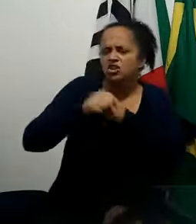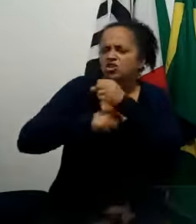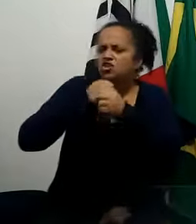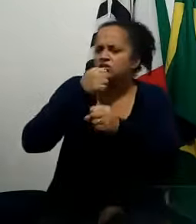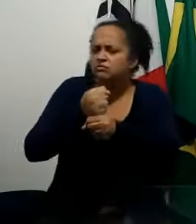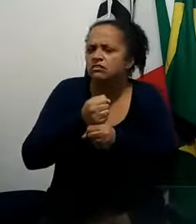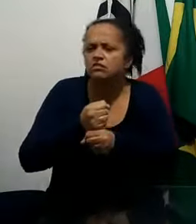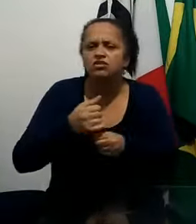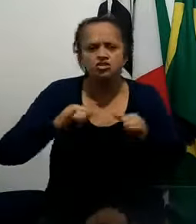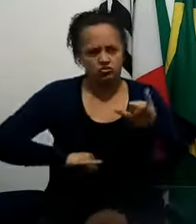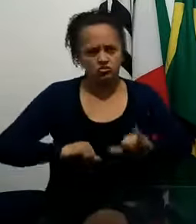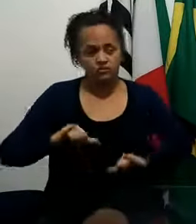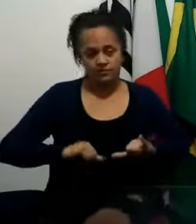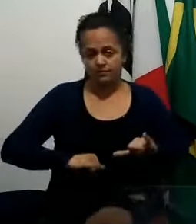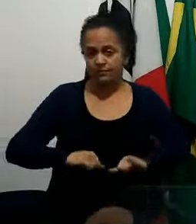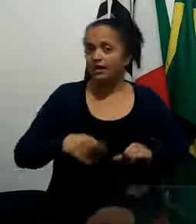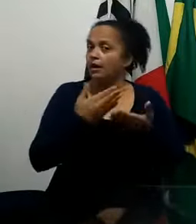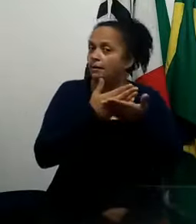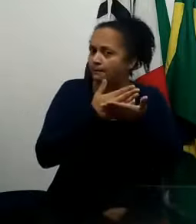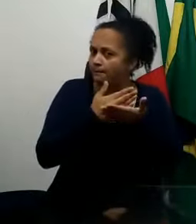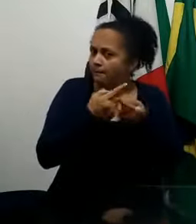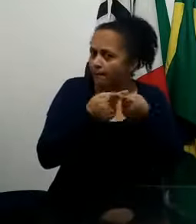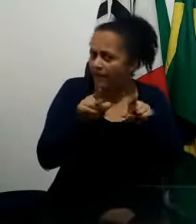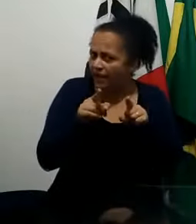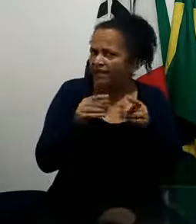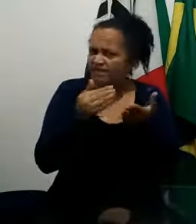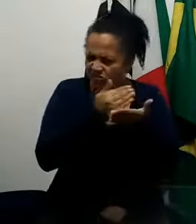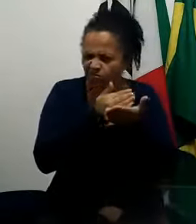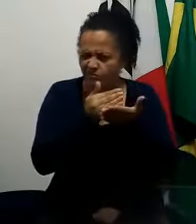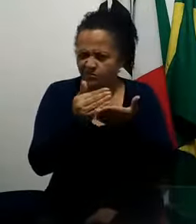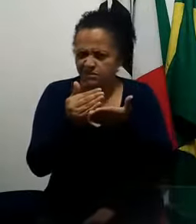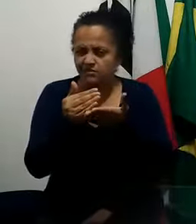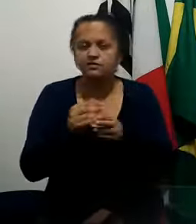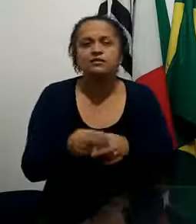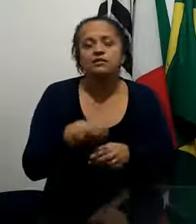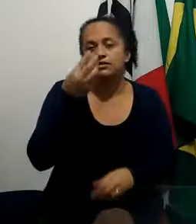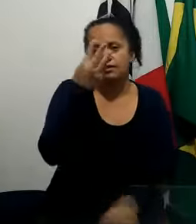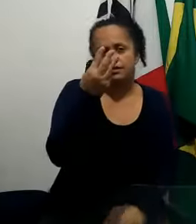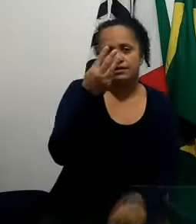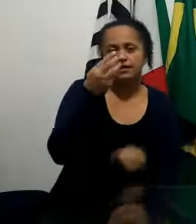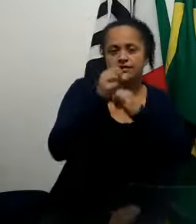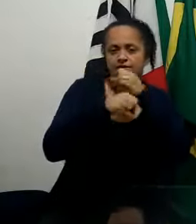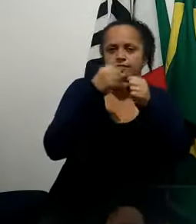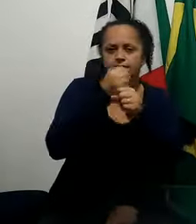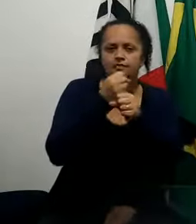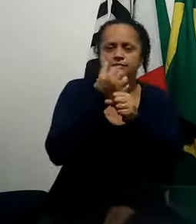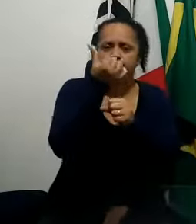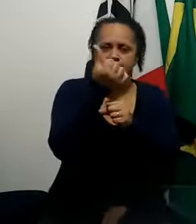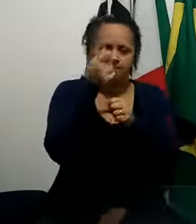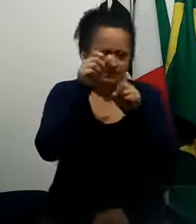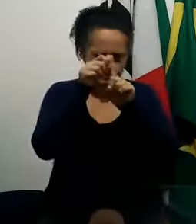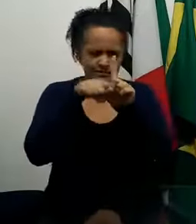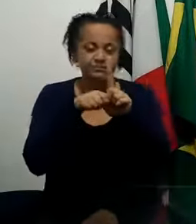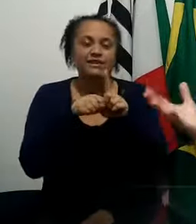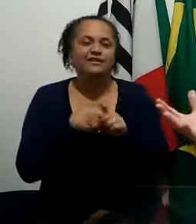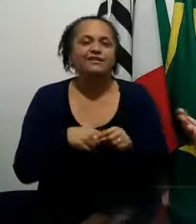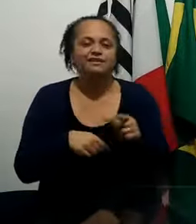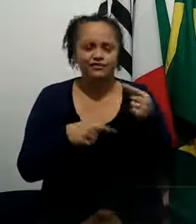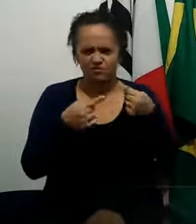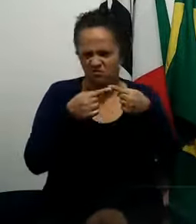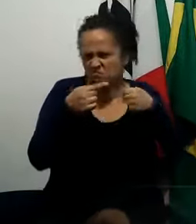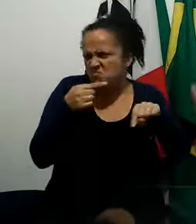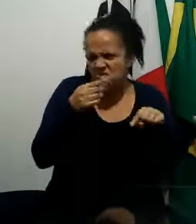o anticristo ele vai enganar as nações, vai enganar o povo judeu, vai se mostrar amigo